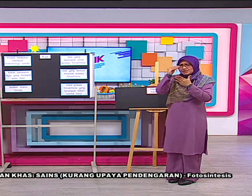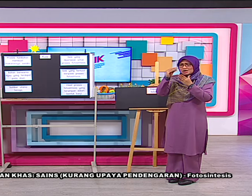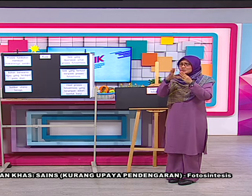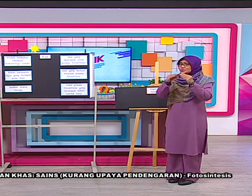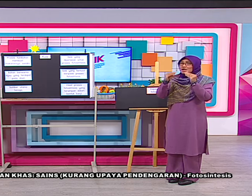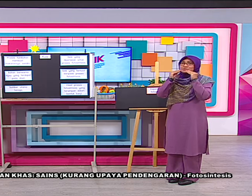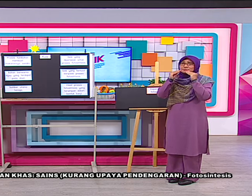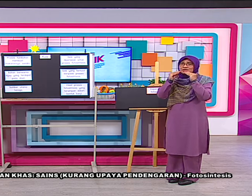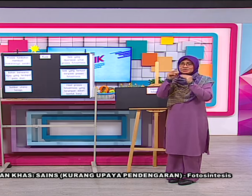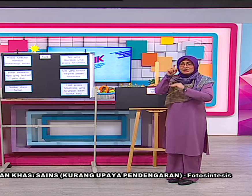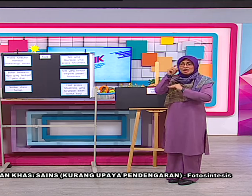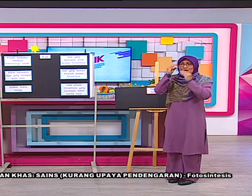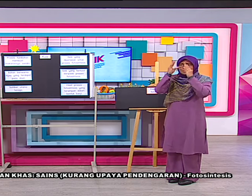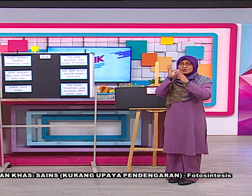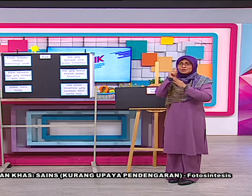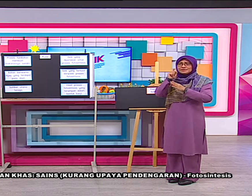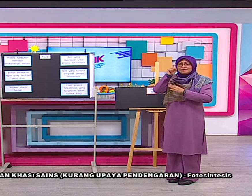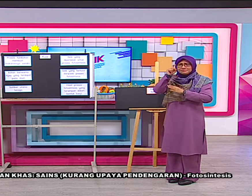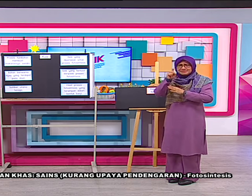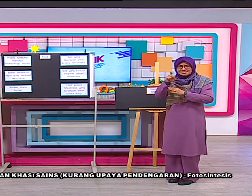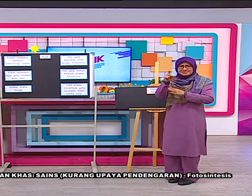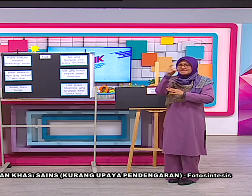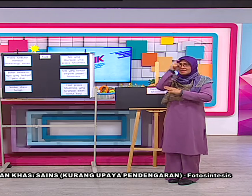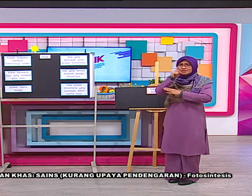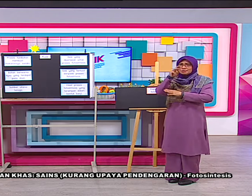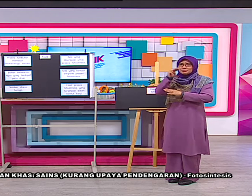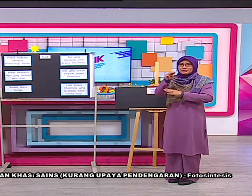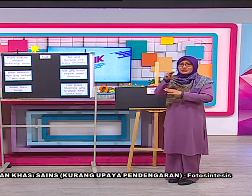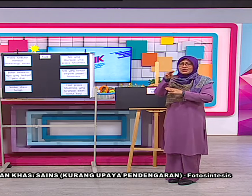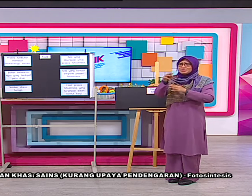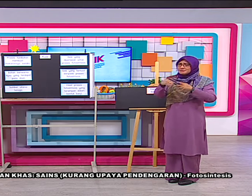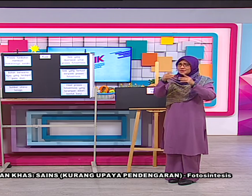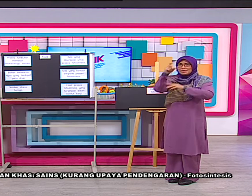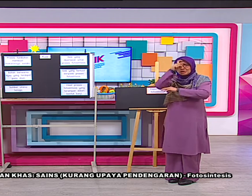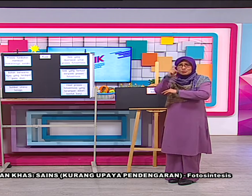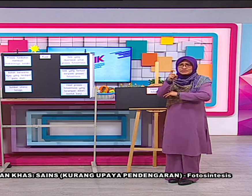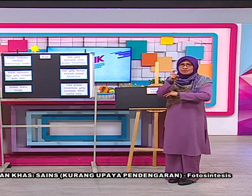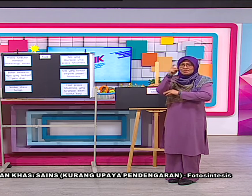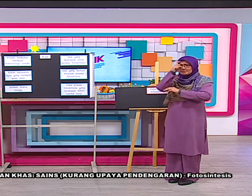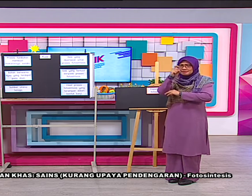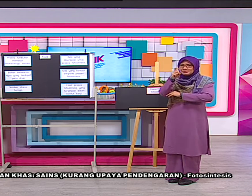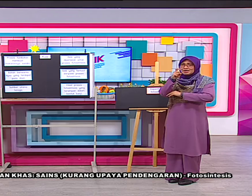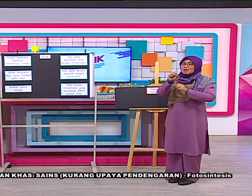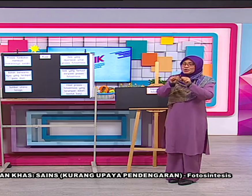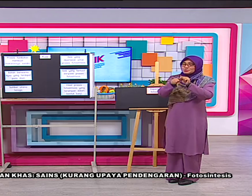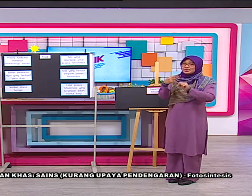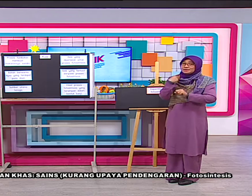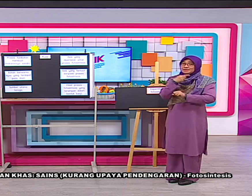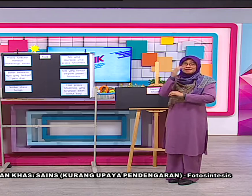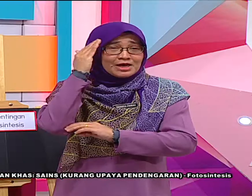sudah habis mengajak Aceng of Atep mesti tanya murid-murid amesti bagi quiz atanya a supaya kita